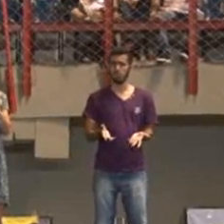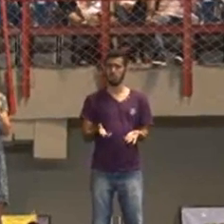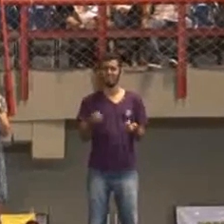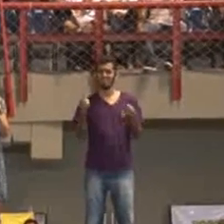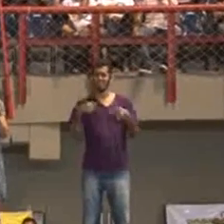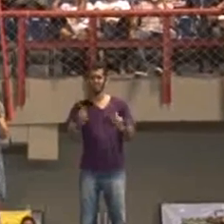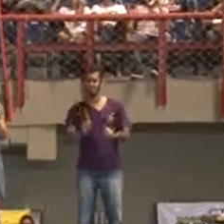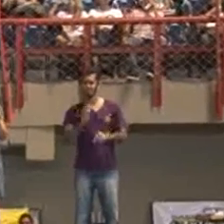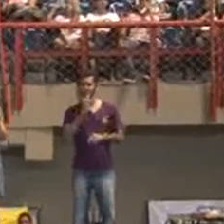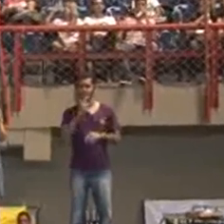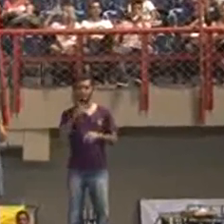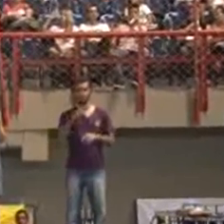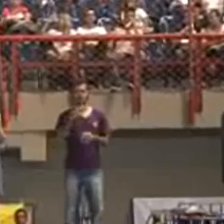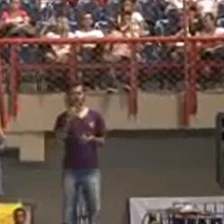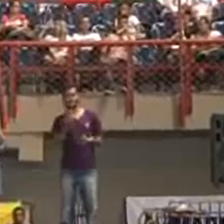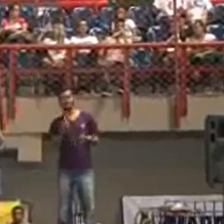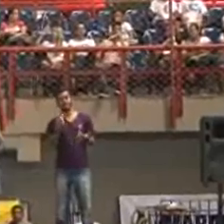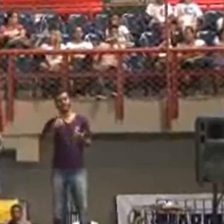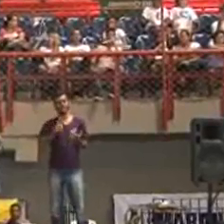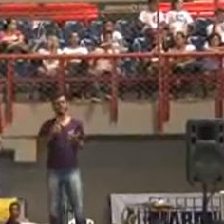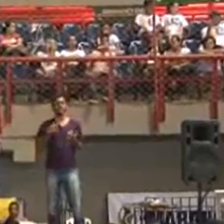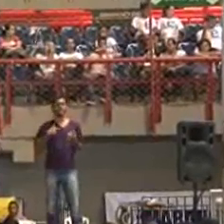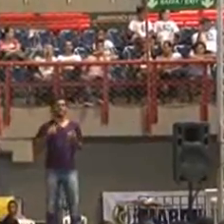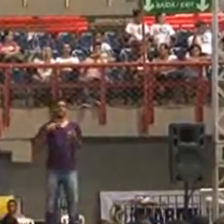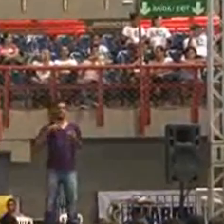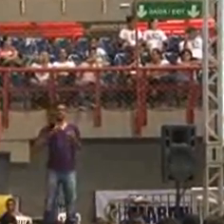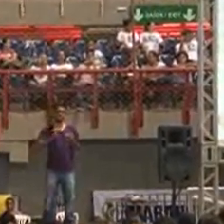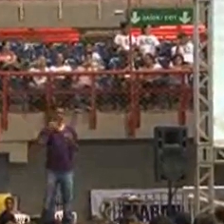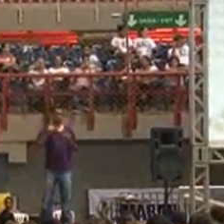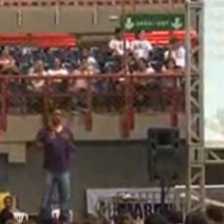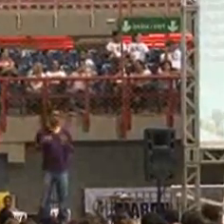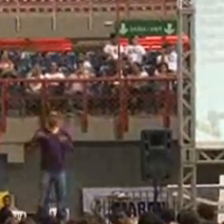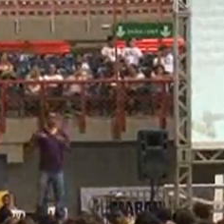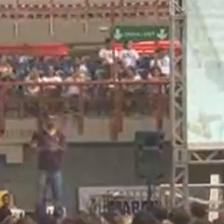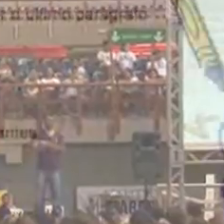Não precisa dizer que você vai concluir o texto.